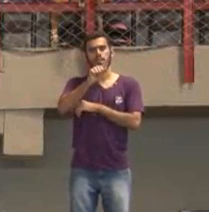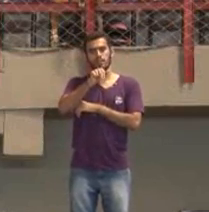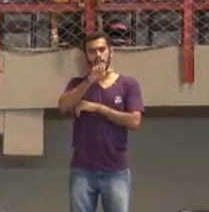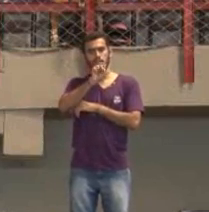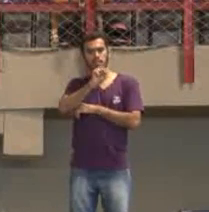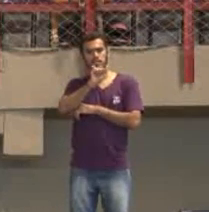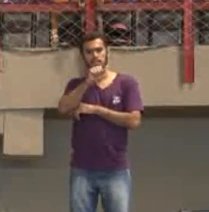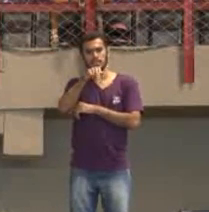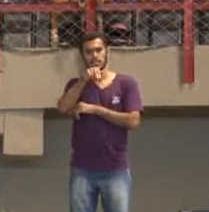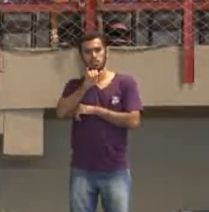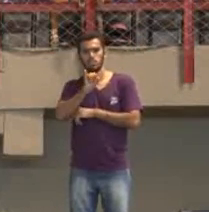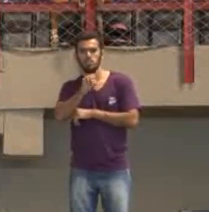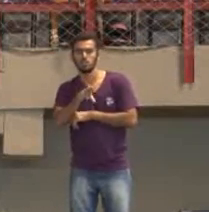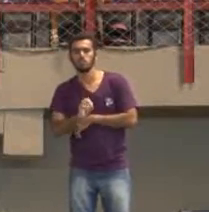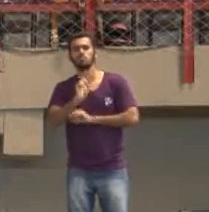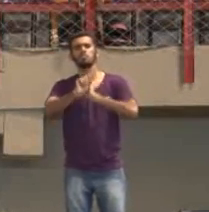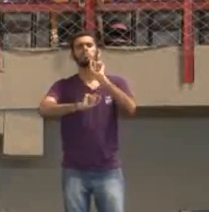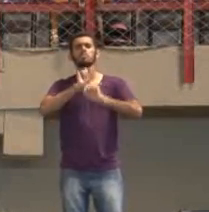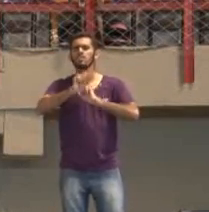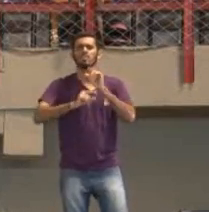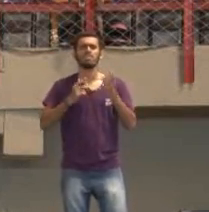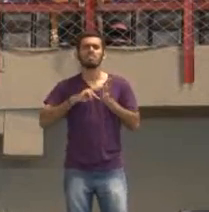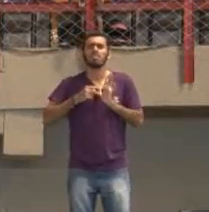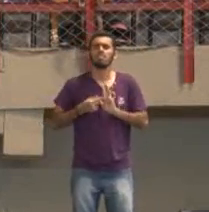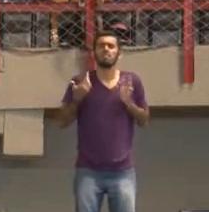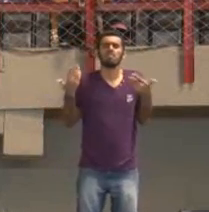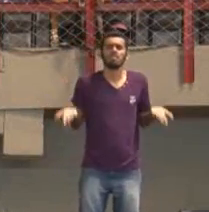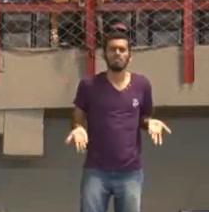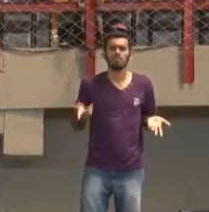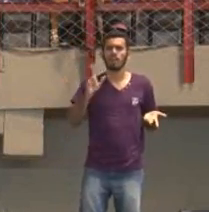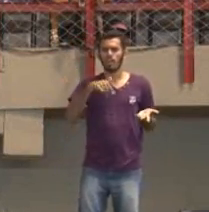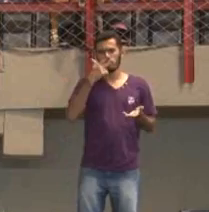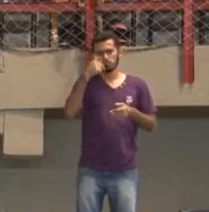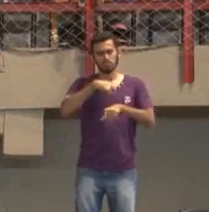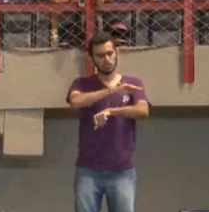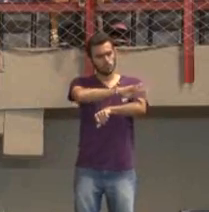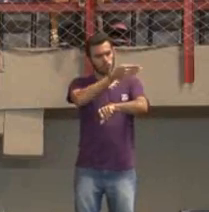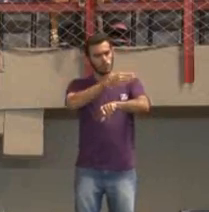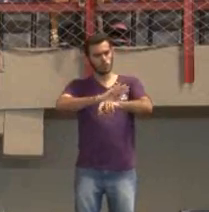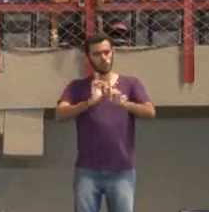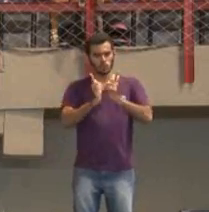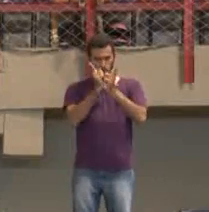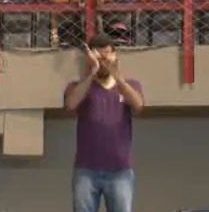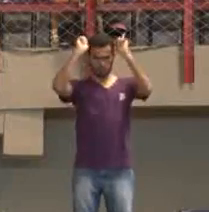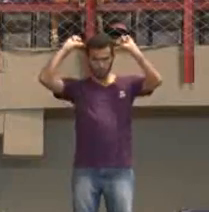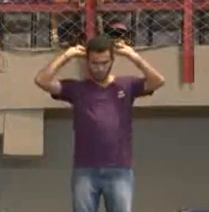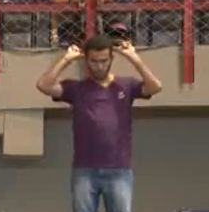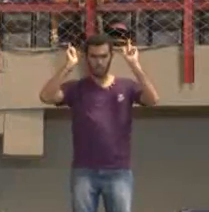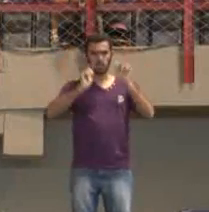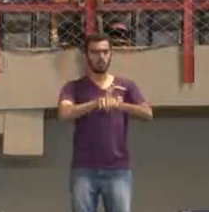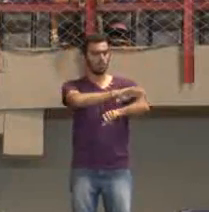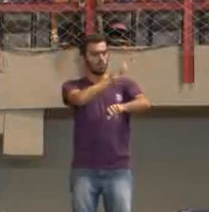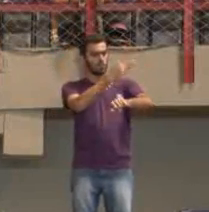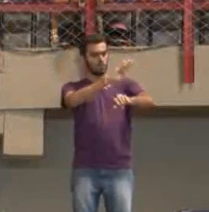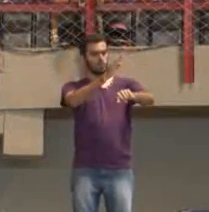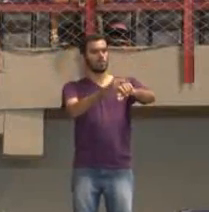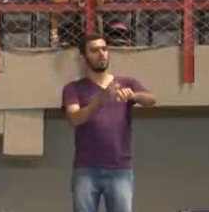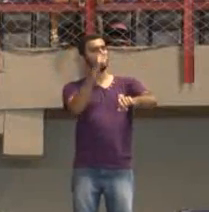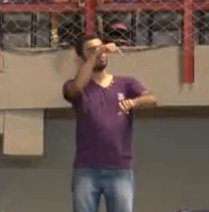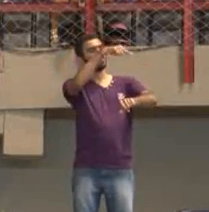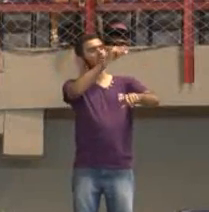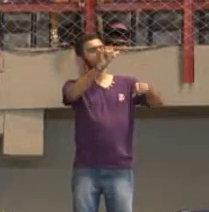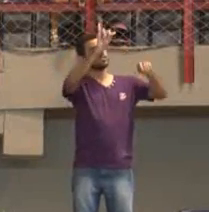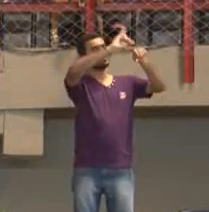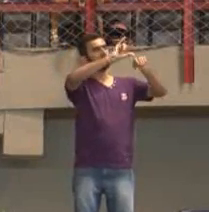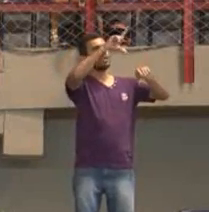Parnaso? É um monte grego. É um monte grego. Nesse monte ficavam os